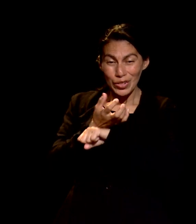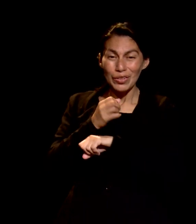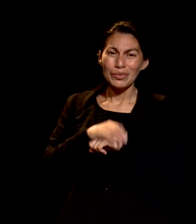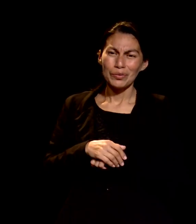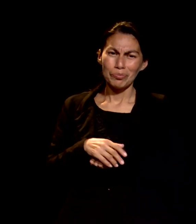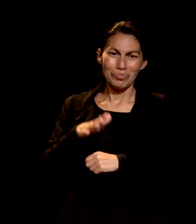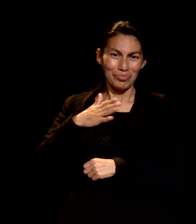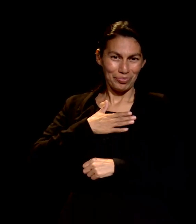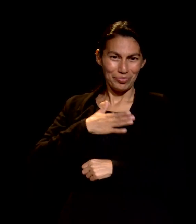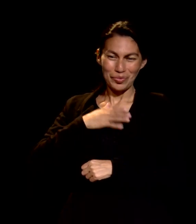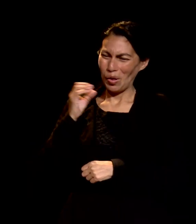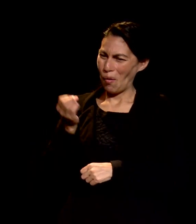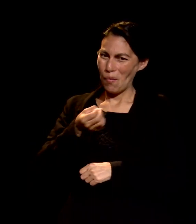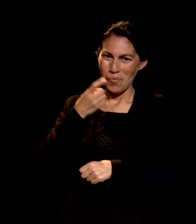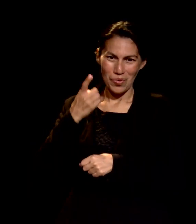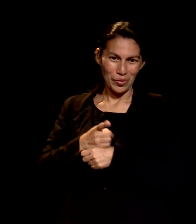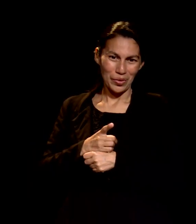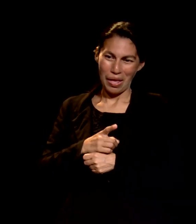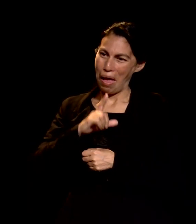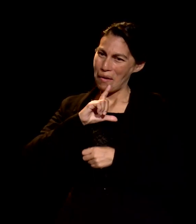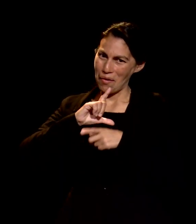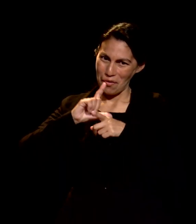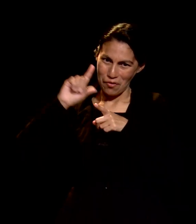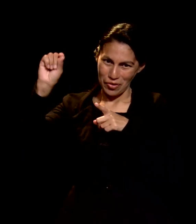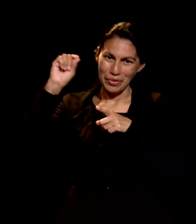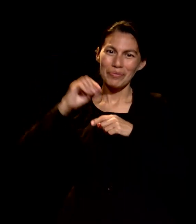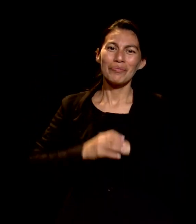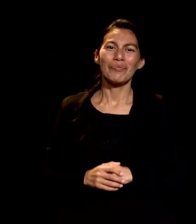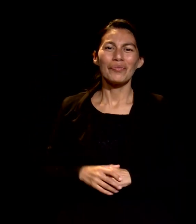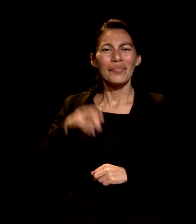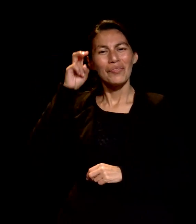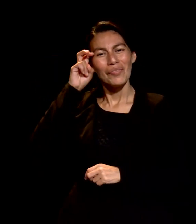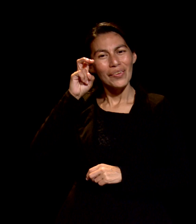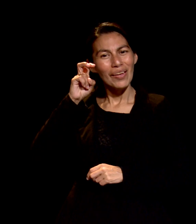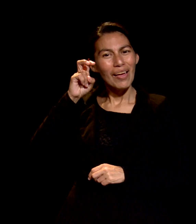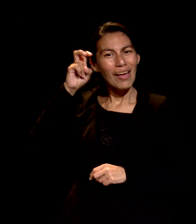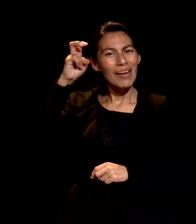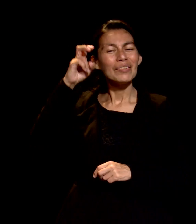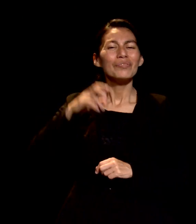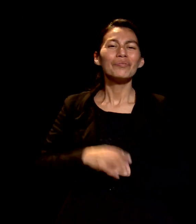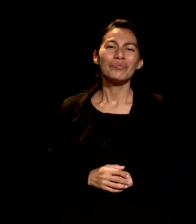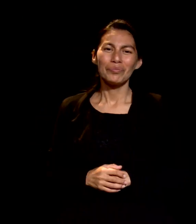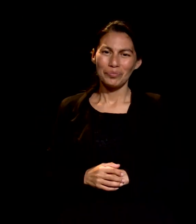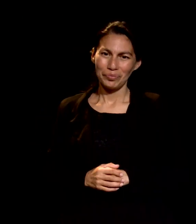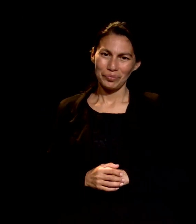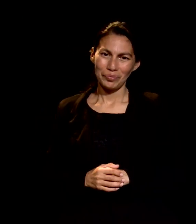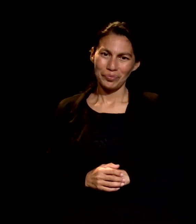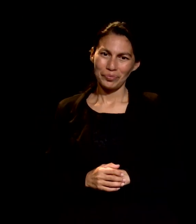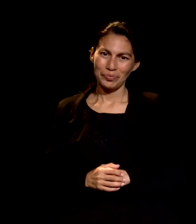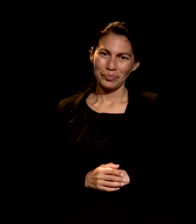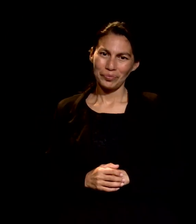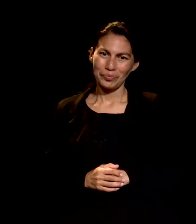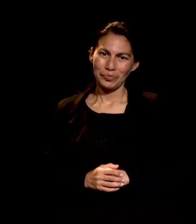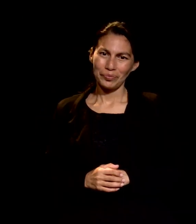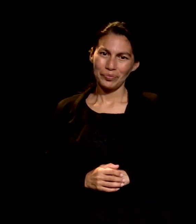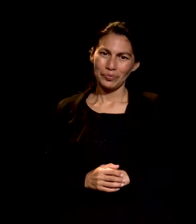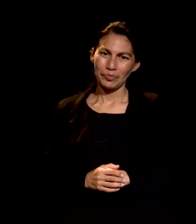Pues claro, una oportunidad. Así que fuimos, viajamos allá y estuve con ellos allá.